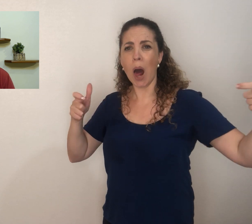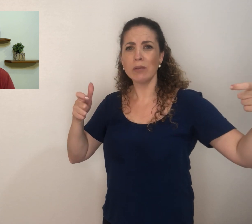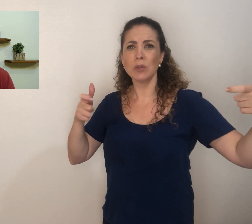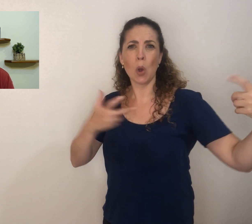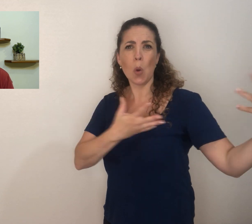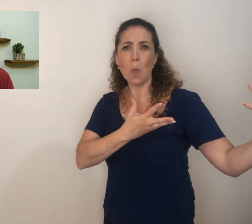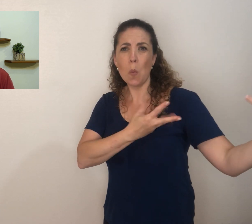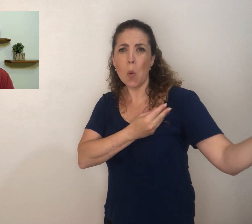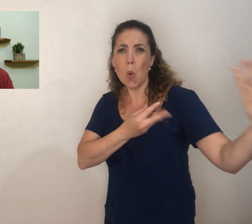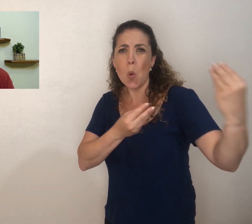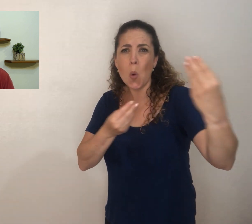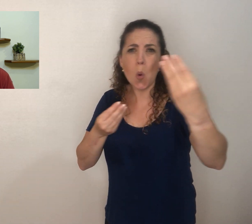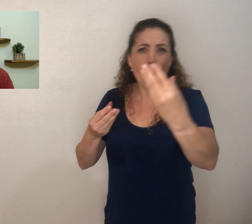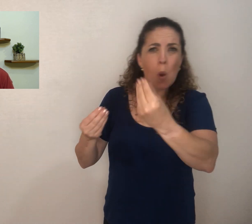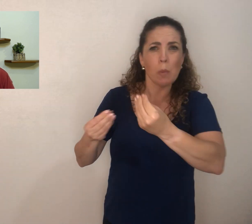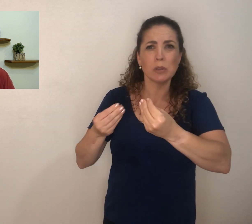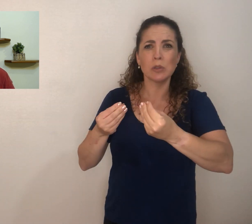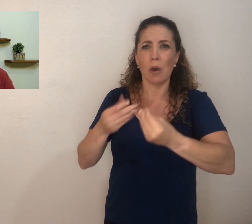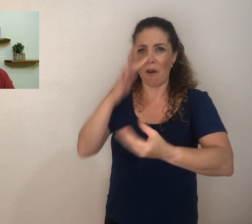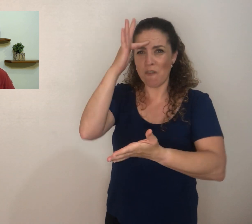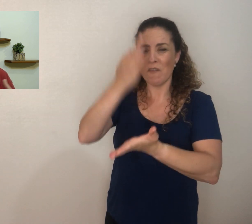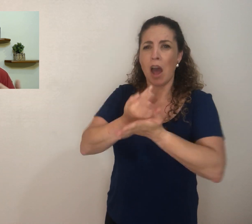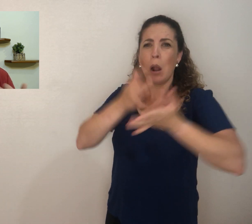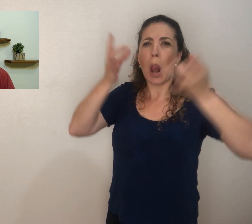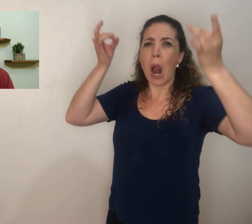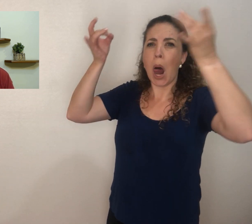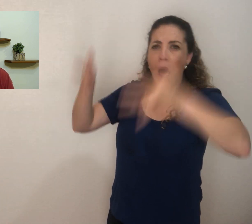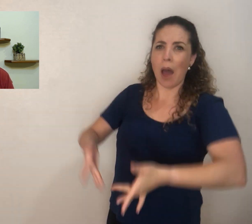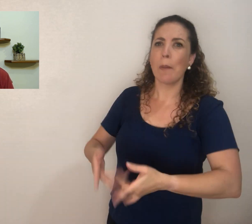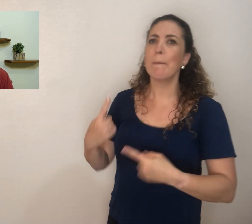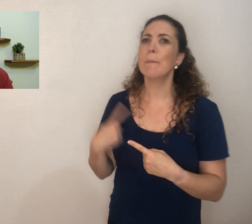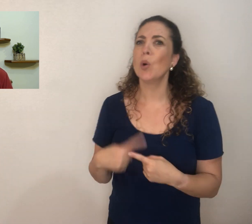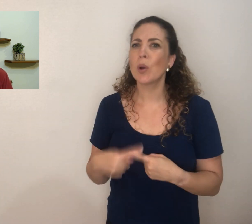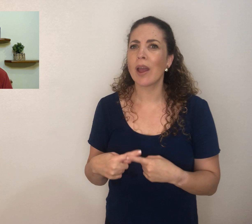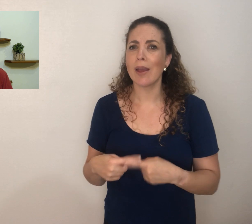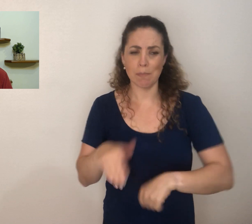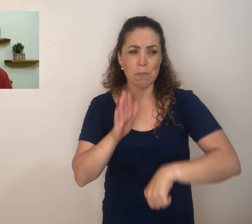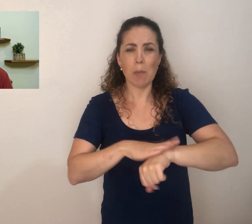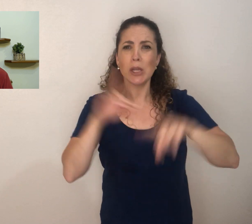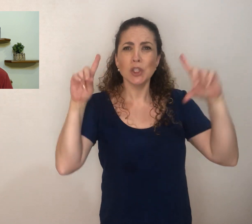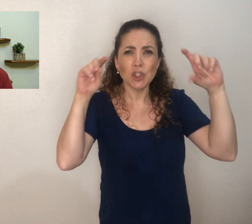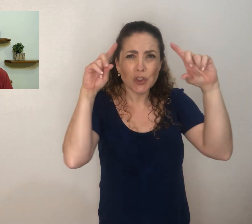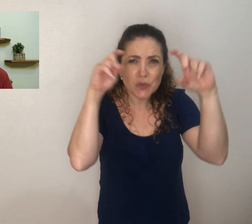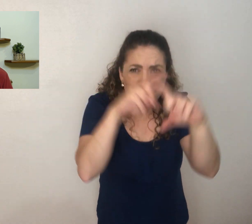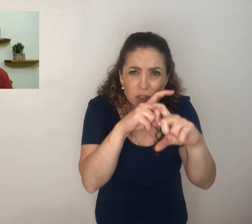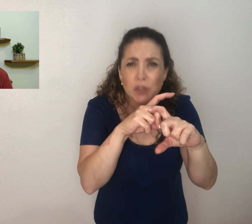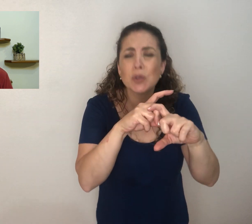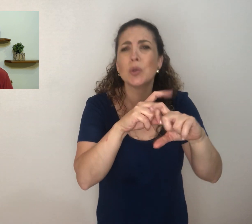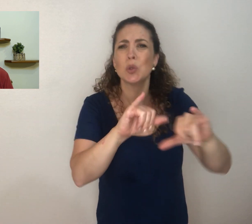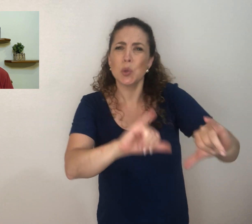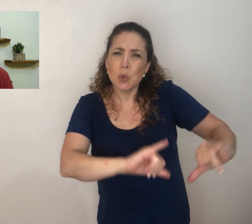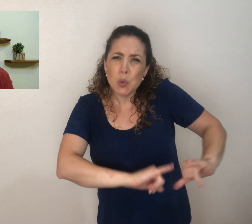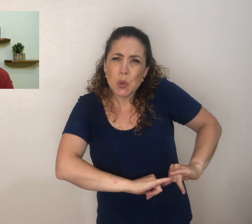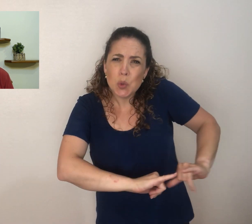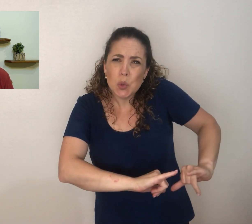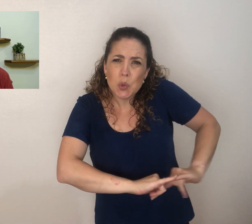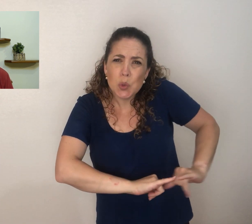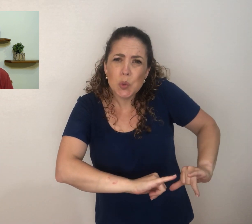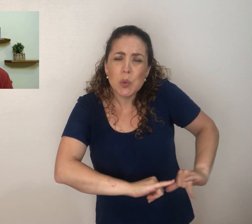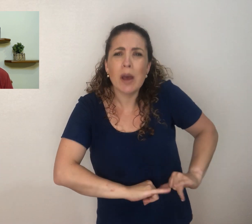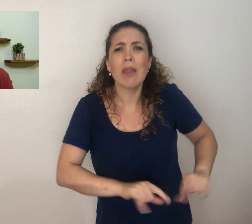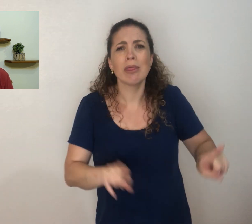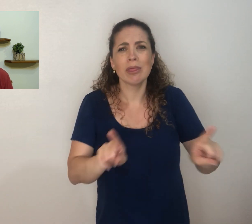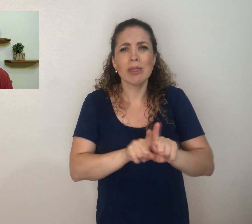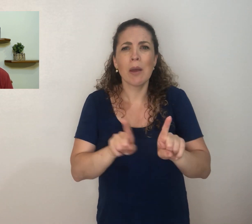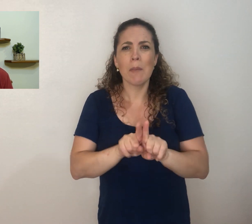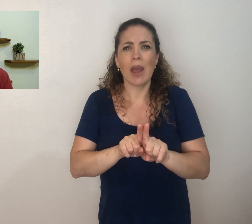aumentar a perseguição aos discípulos e as dificuldades para os que forem fiéis, já como